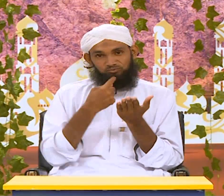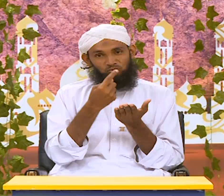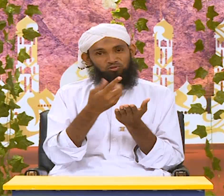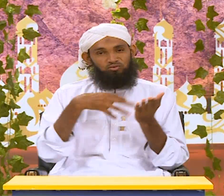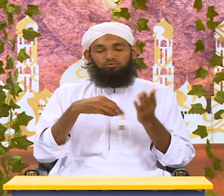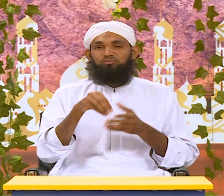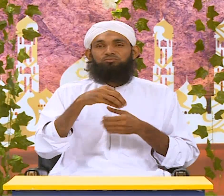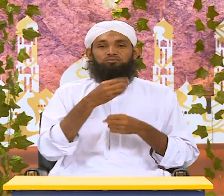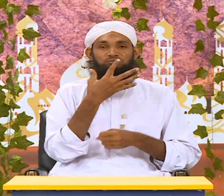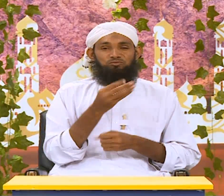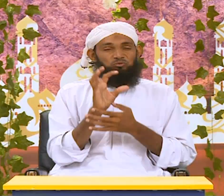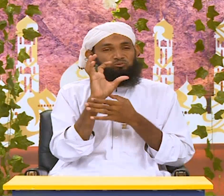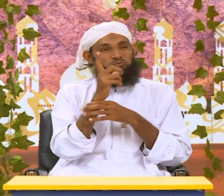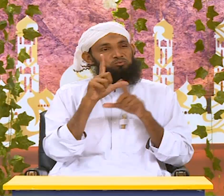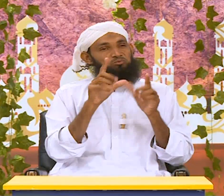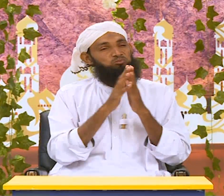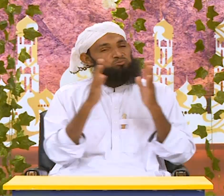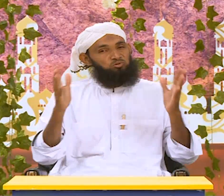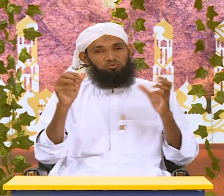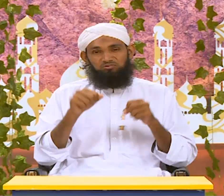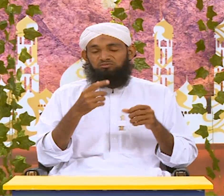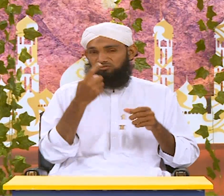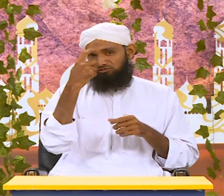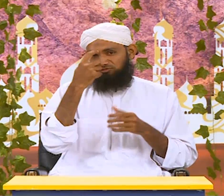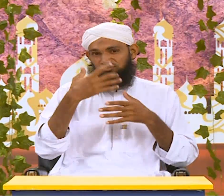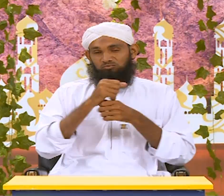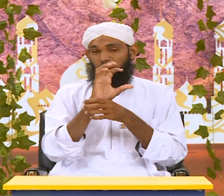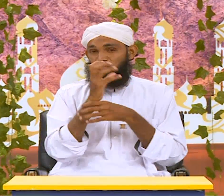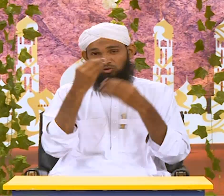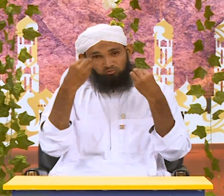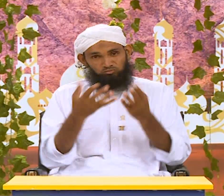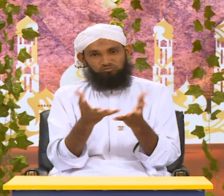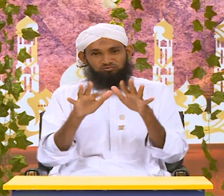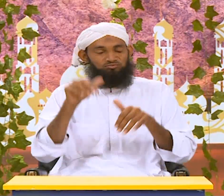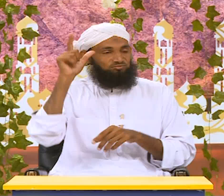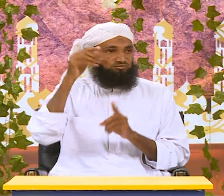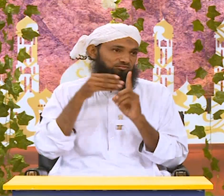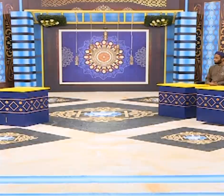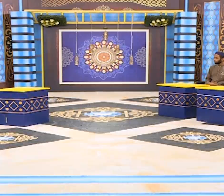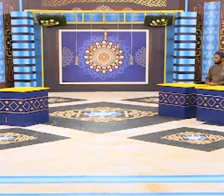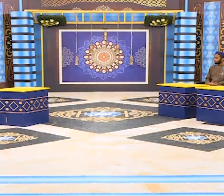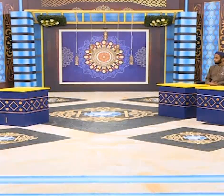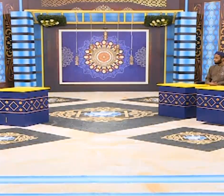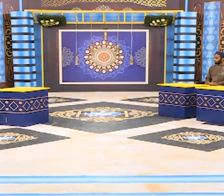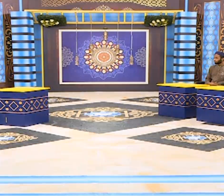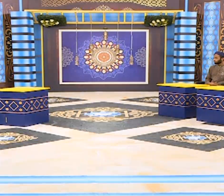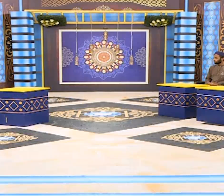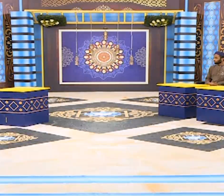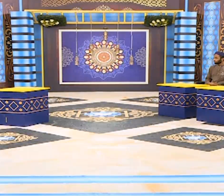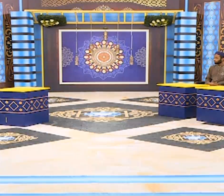محبت ہمارے دلوں میں رچ بس گئی ہے، کاش ہم بھی دنیا کی بجائے آخرت کی فکر کرنے والے بن جائیں، کاش بس اللہ اور رسول کی محبت